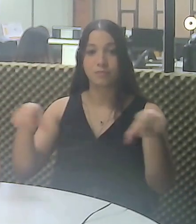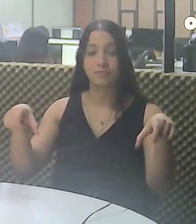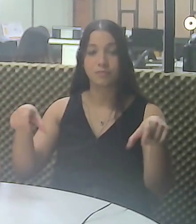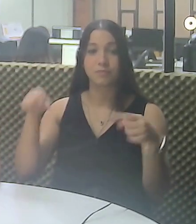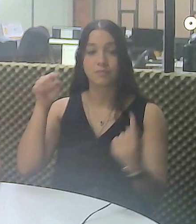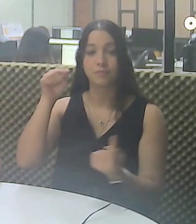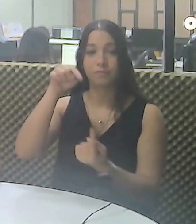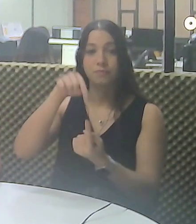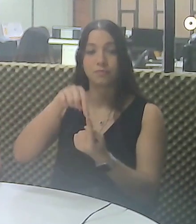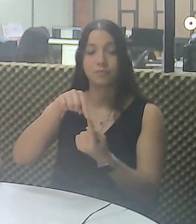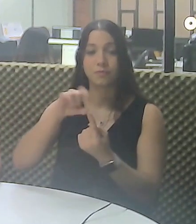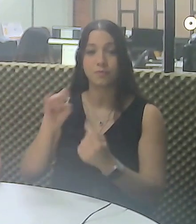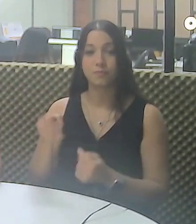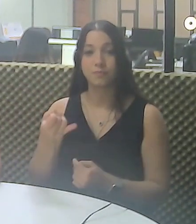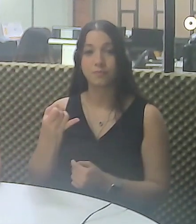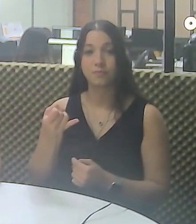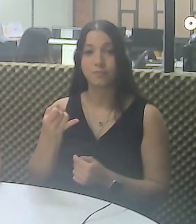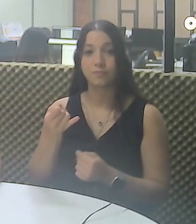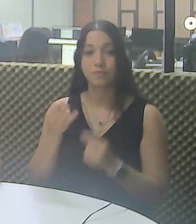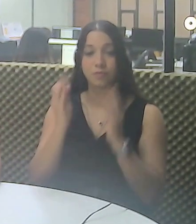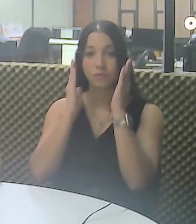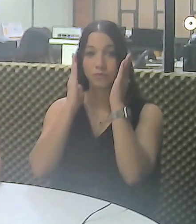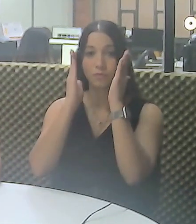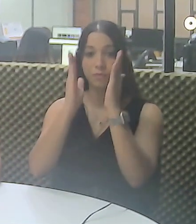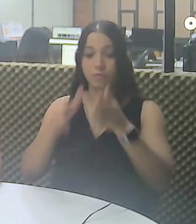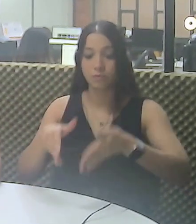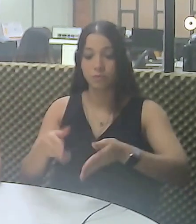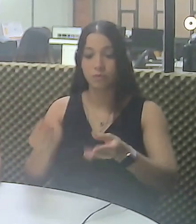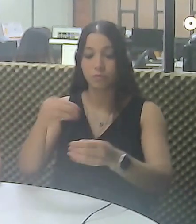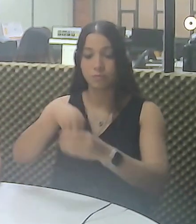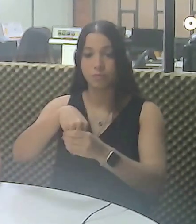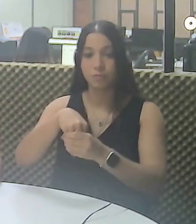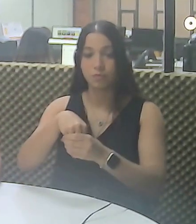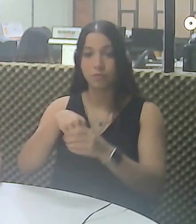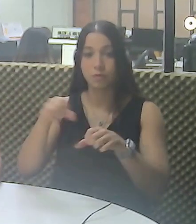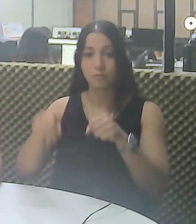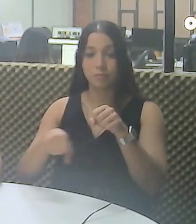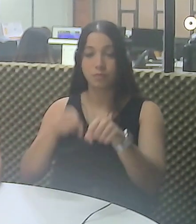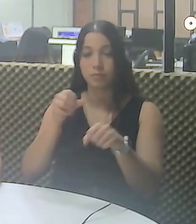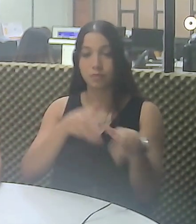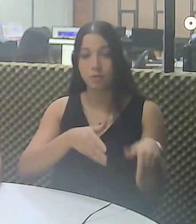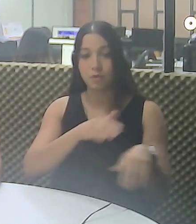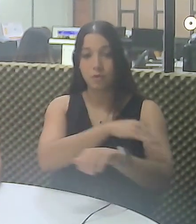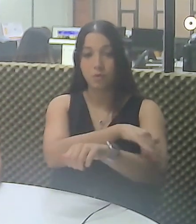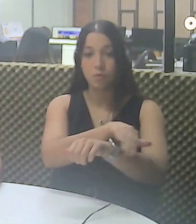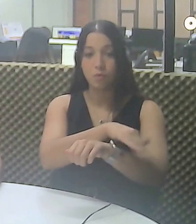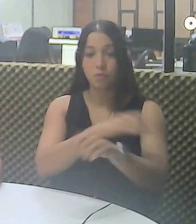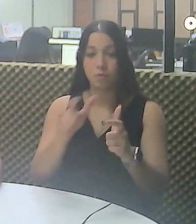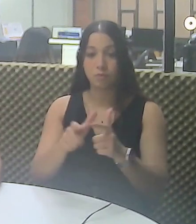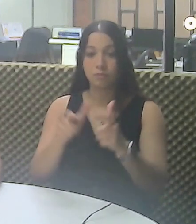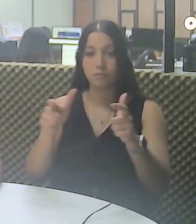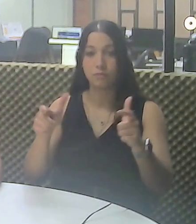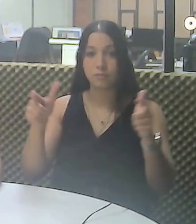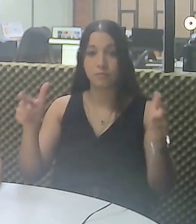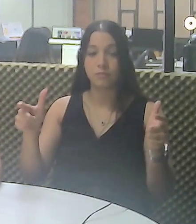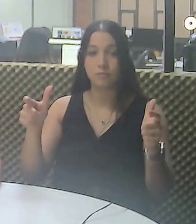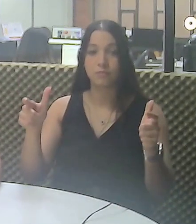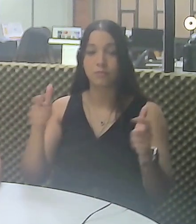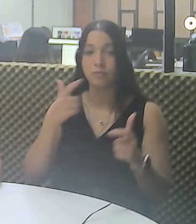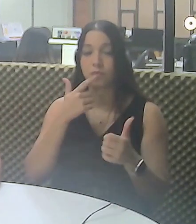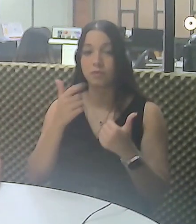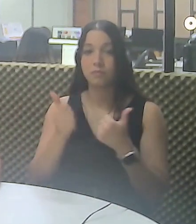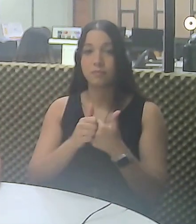O objetivo é aproveitar os canteiros para a implementação da infraestrutura cicloviária e fazer o alargamento da pista nos trechos